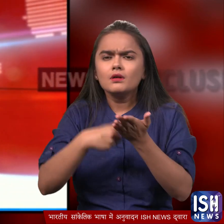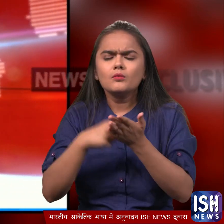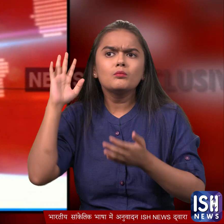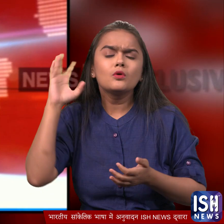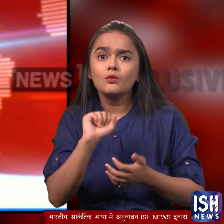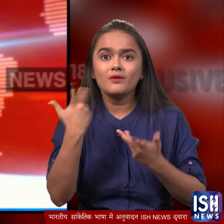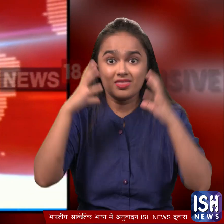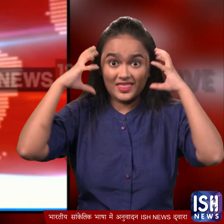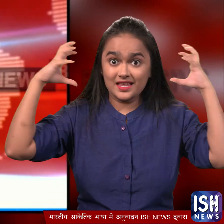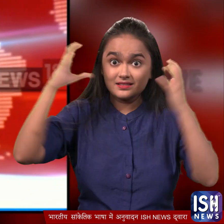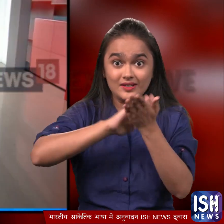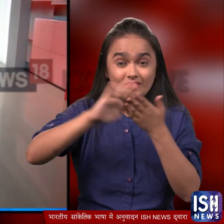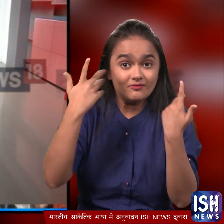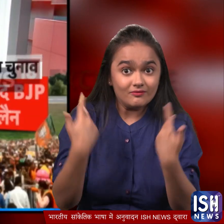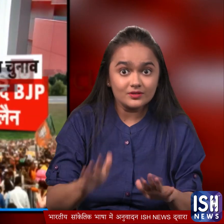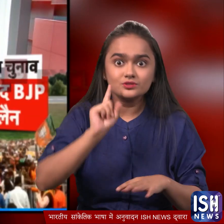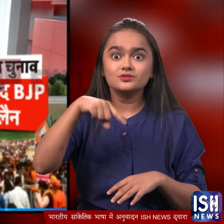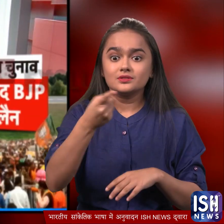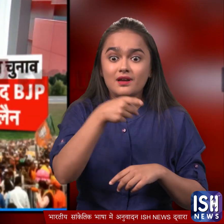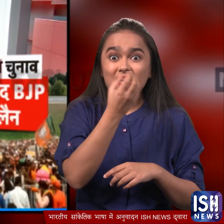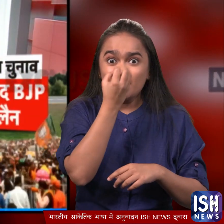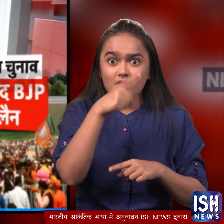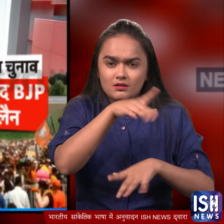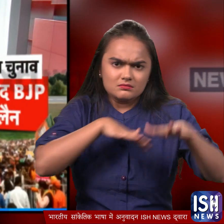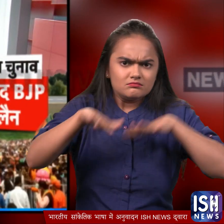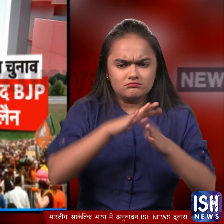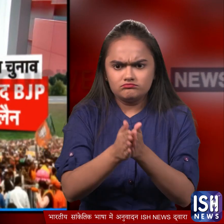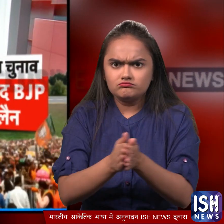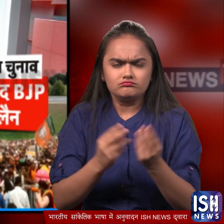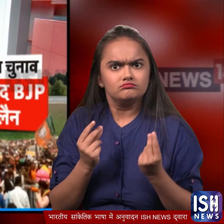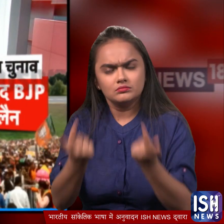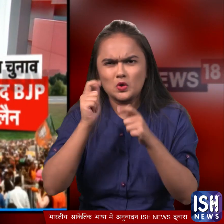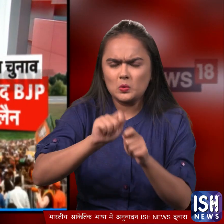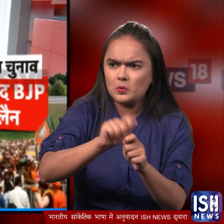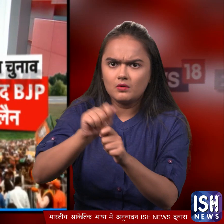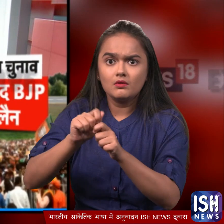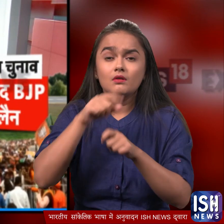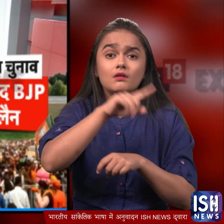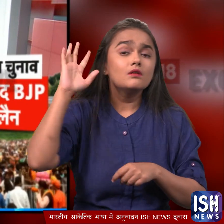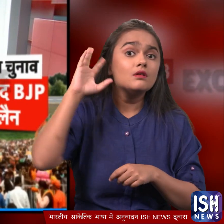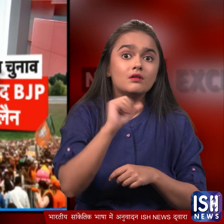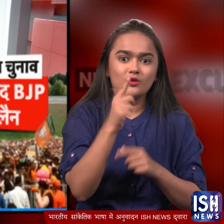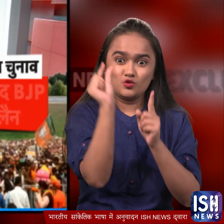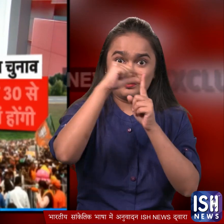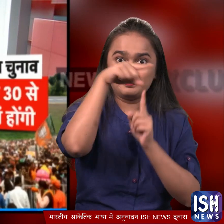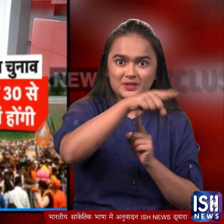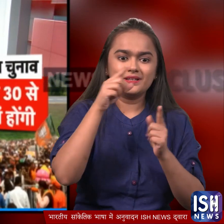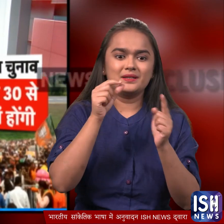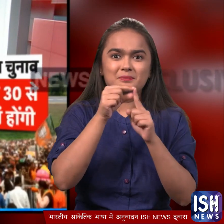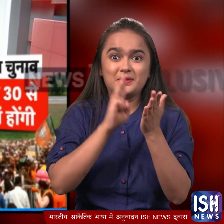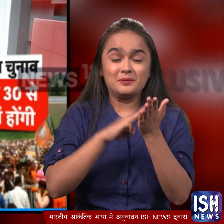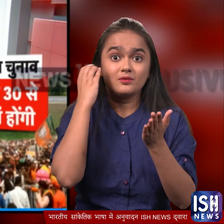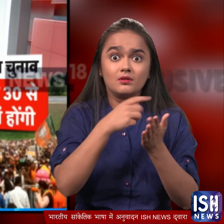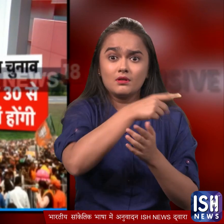यतेंद्र शर्मा की रिपोर्ट है कि दशहरे के बाद पार्टी राज्य में पूरी तरह चुनावी मोड में आ जाएगी, जिसके तहत खबर है कि यूपी